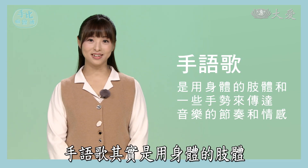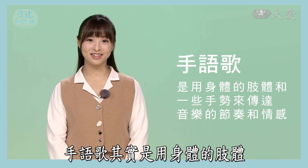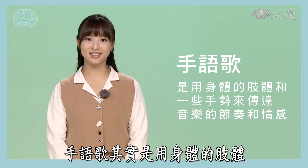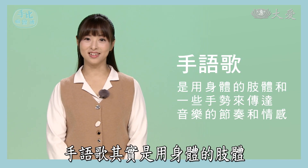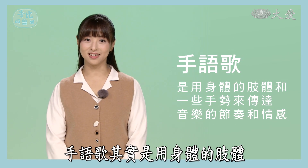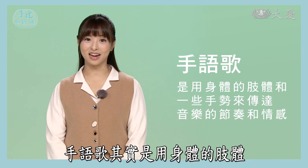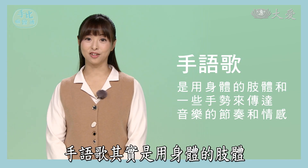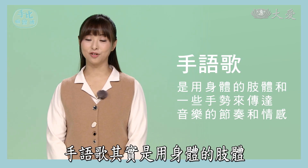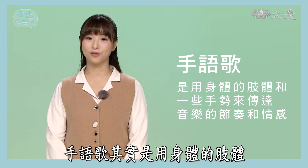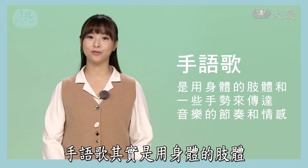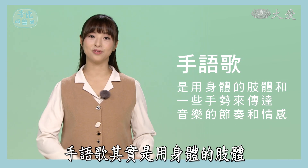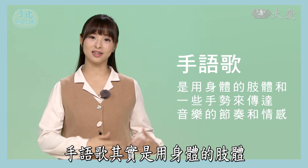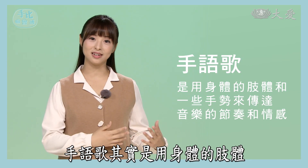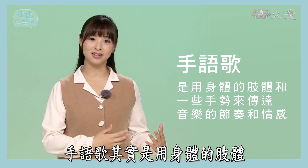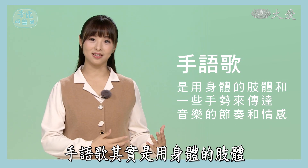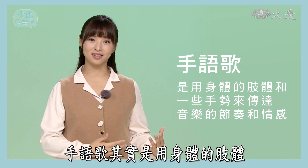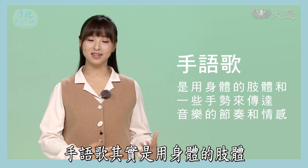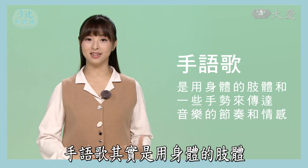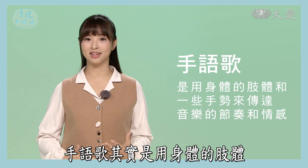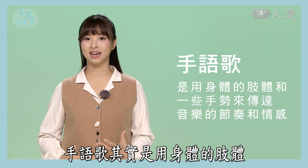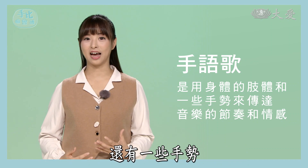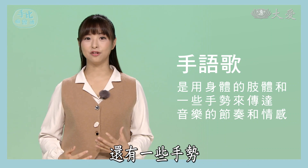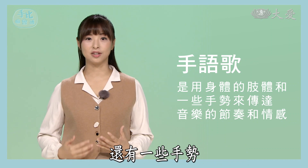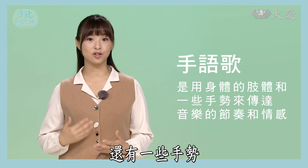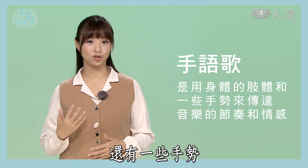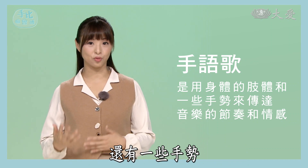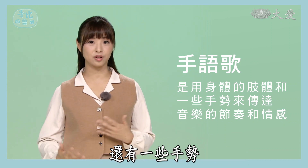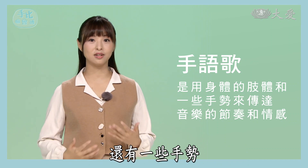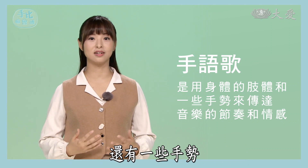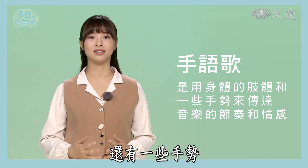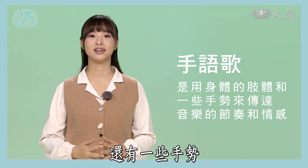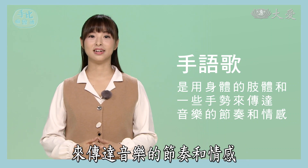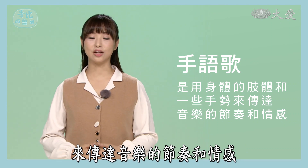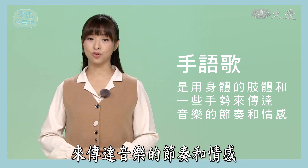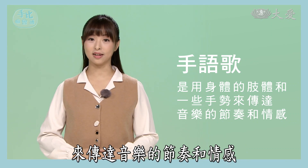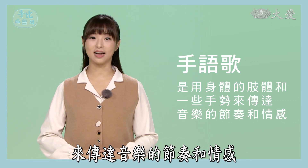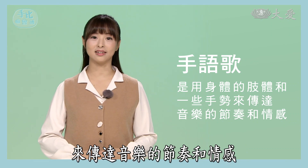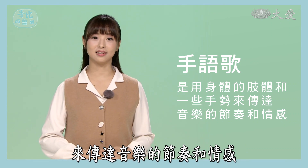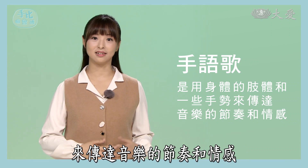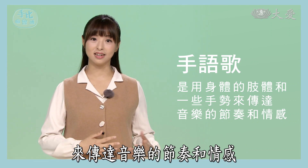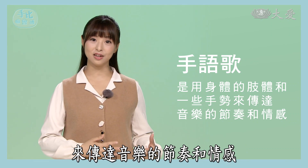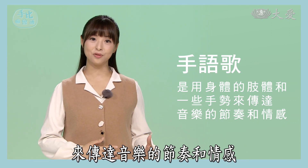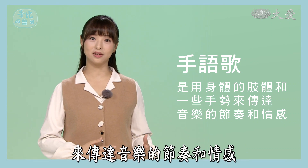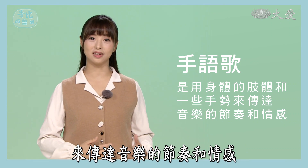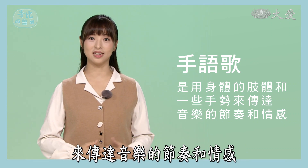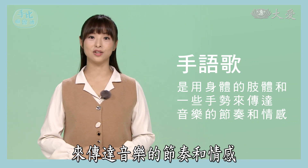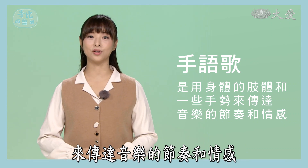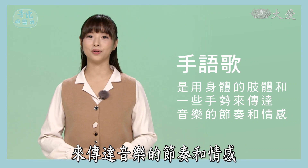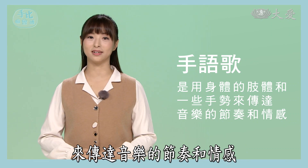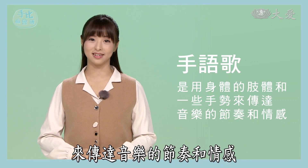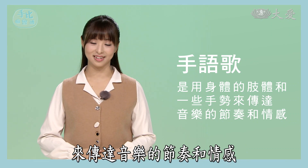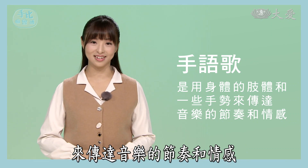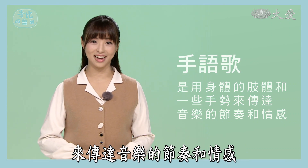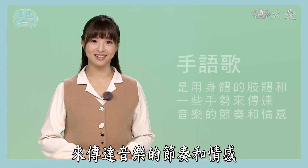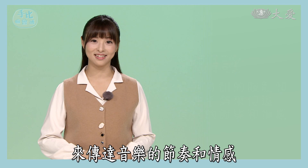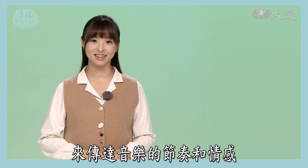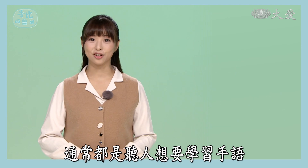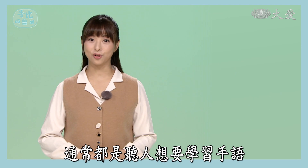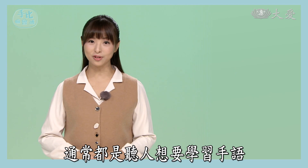呢，其实啊是用身体的肢体，还有一些手势呢，来传达这个音乐的节奏和情感。通常